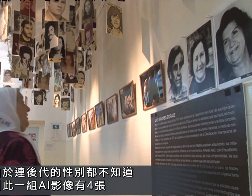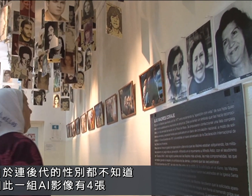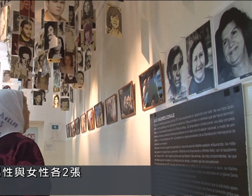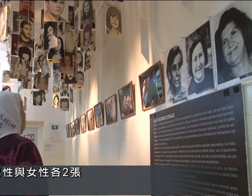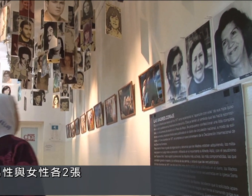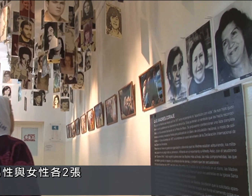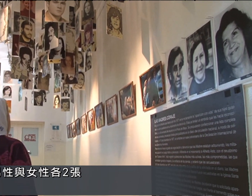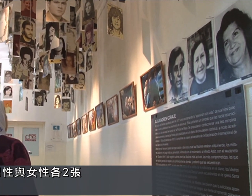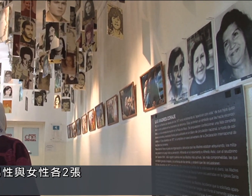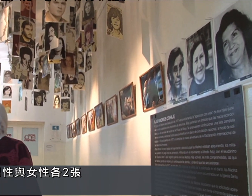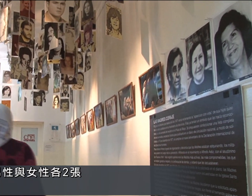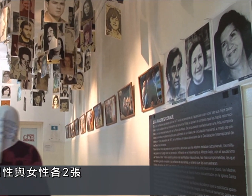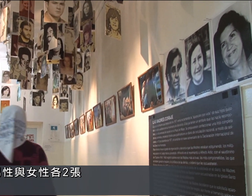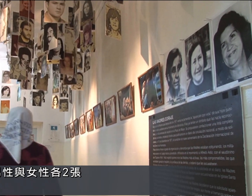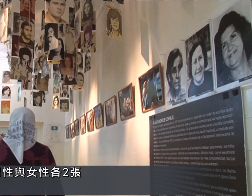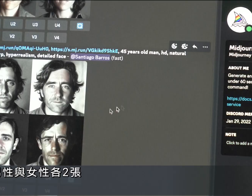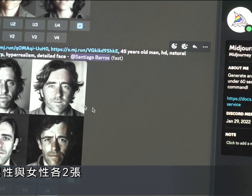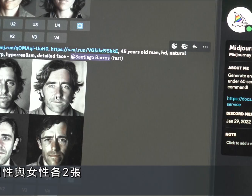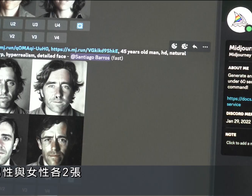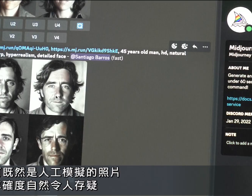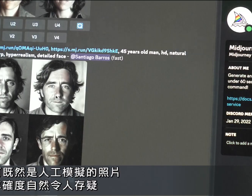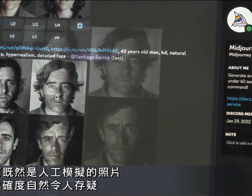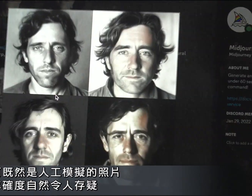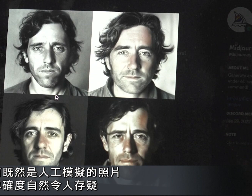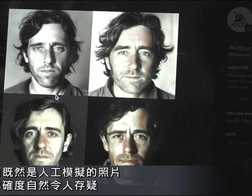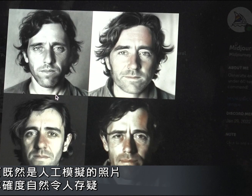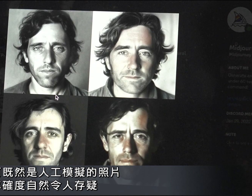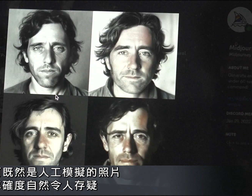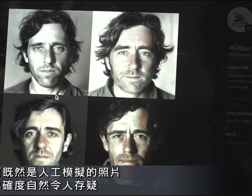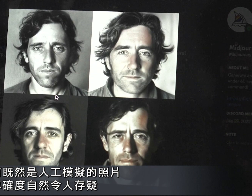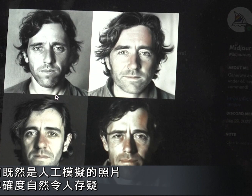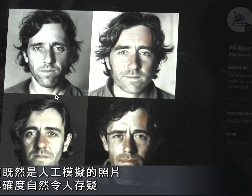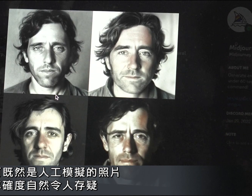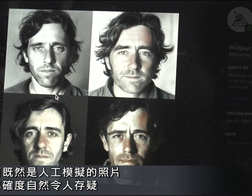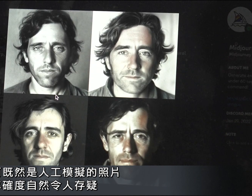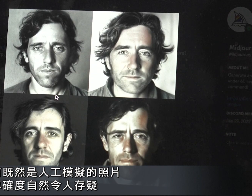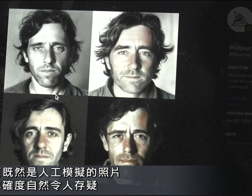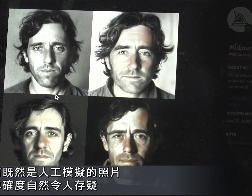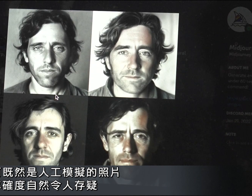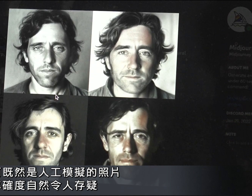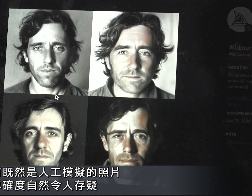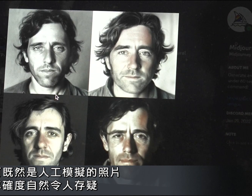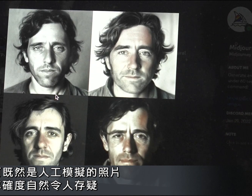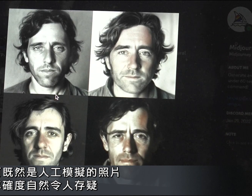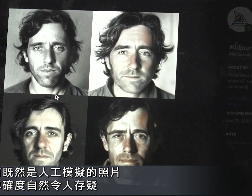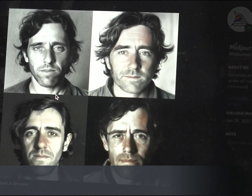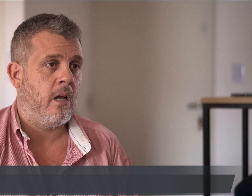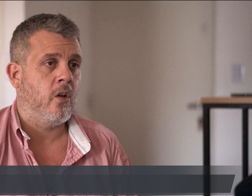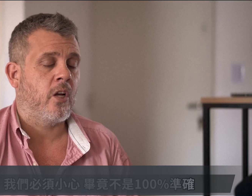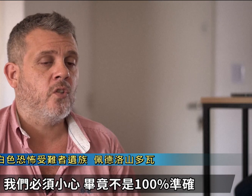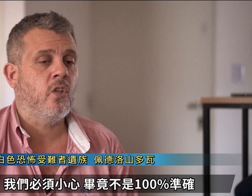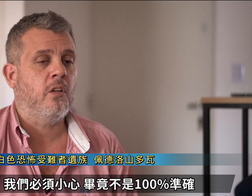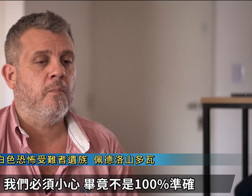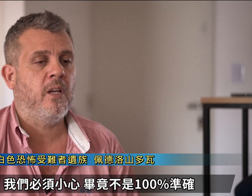男性和女性各两张。而既然是人工模拟的照片，准确度自然令人存疑。 Lo que nosotros estamos pidiendo